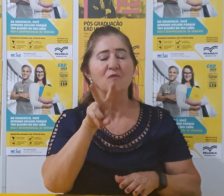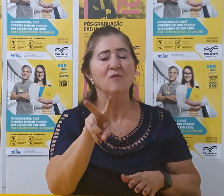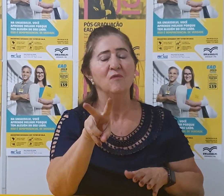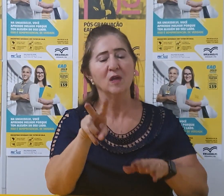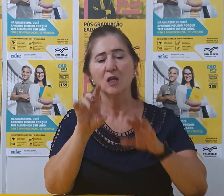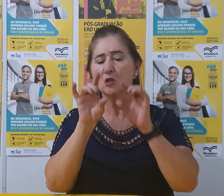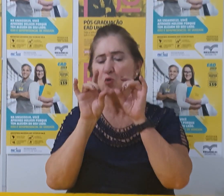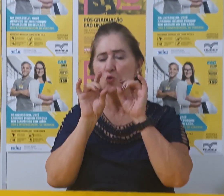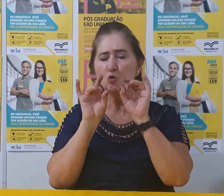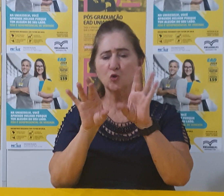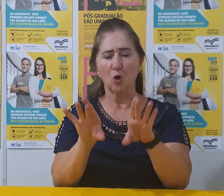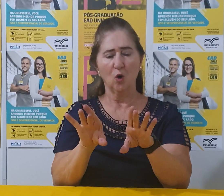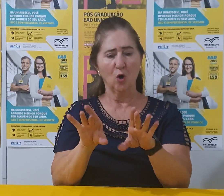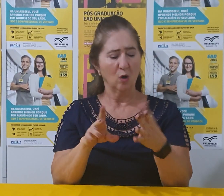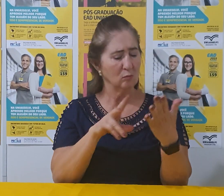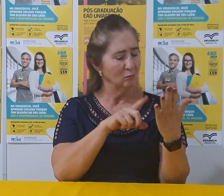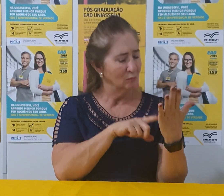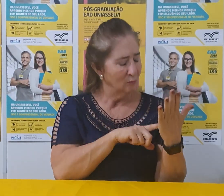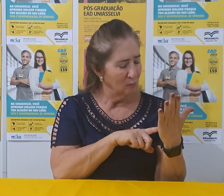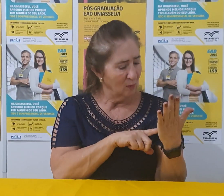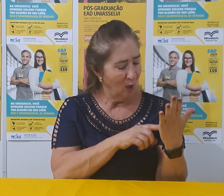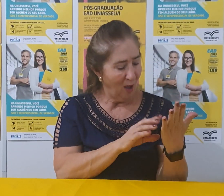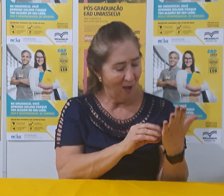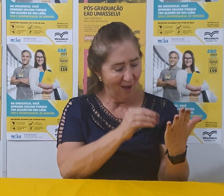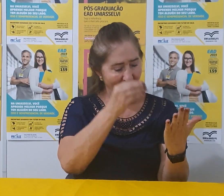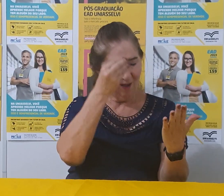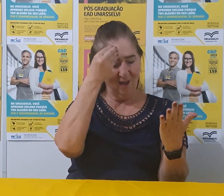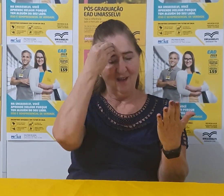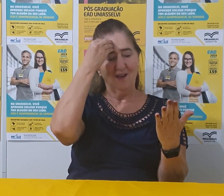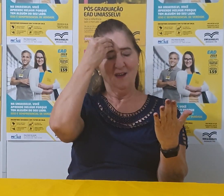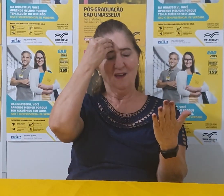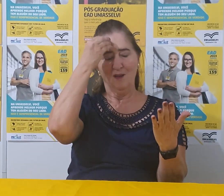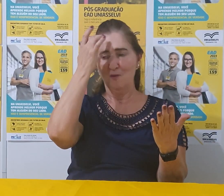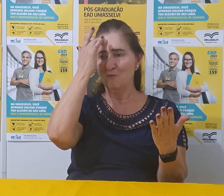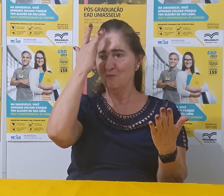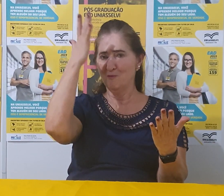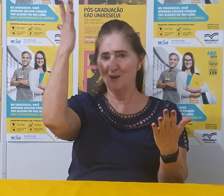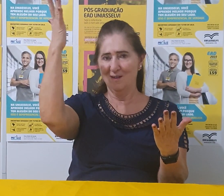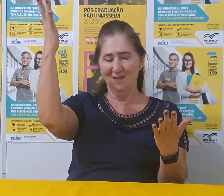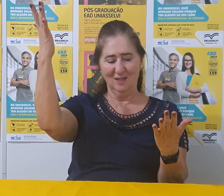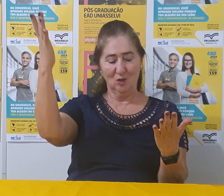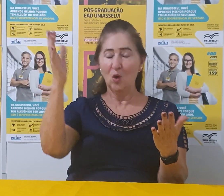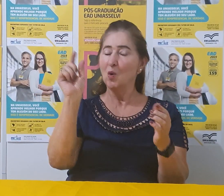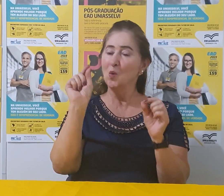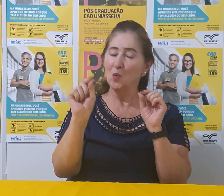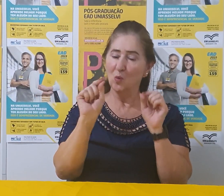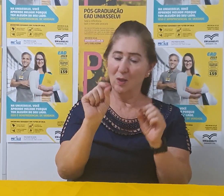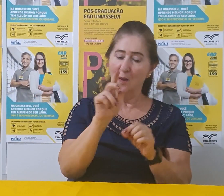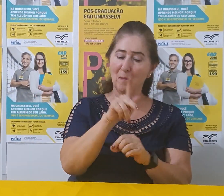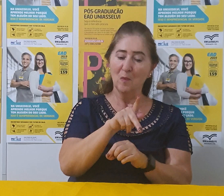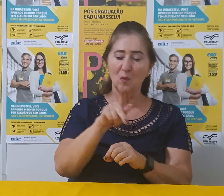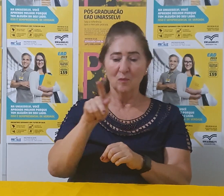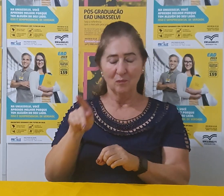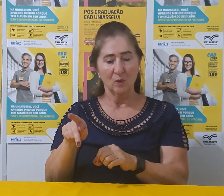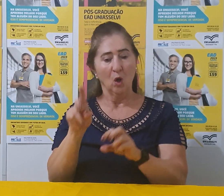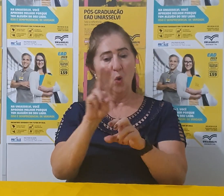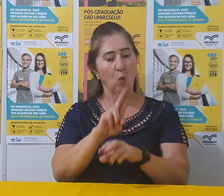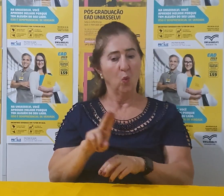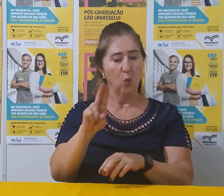das imagens para a compreensão daquilo que é dito. Então, o docente que faz uso regular de imagens na